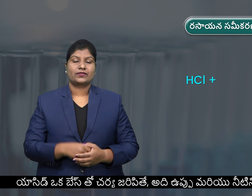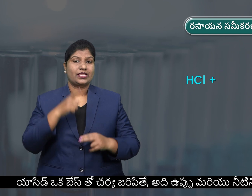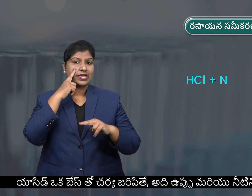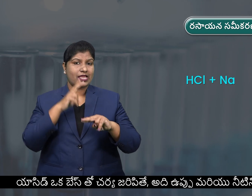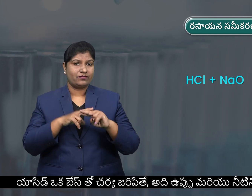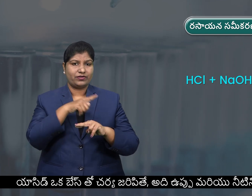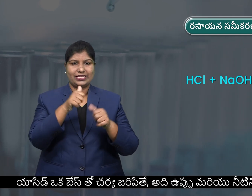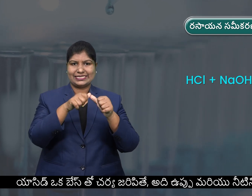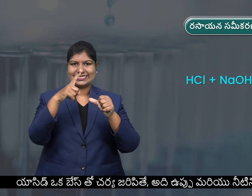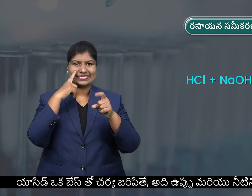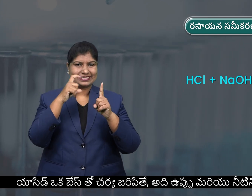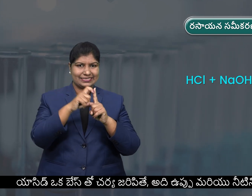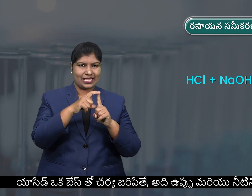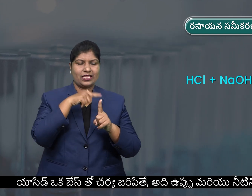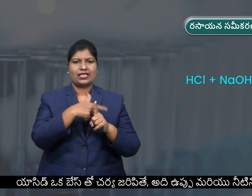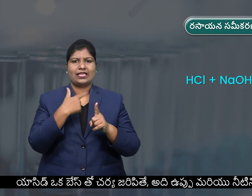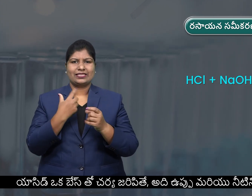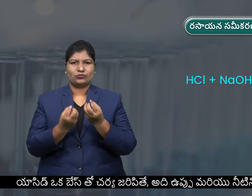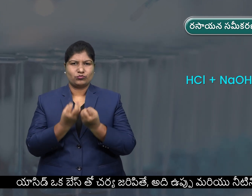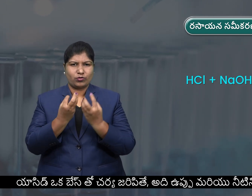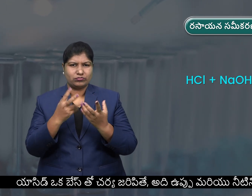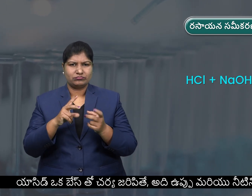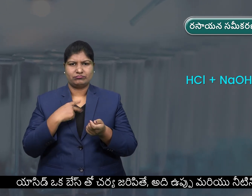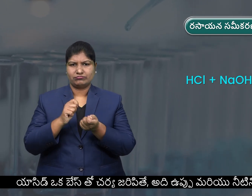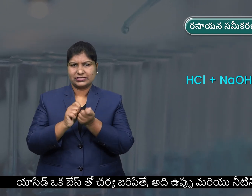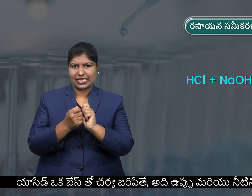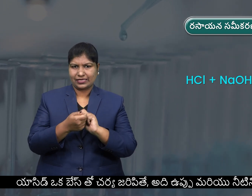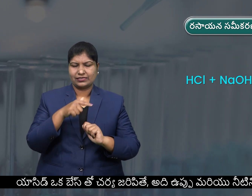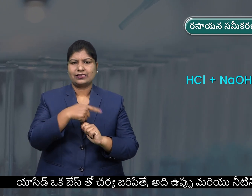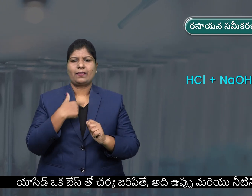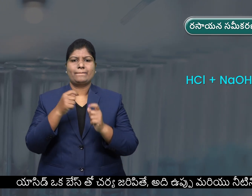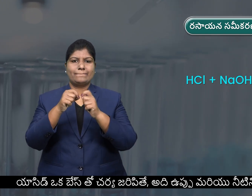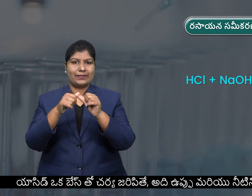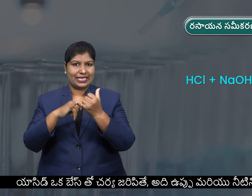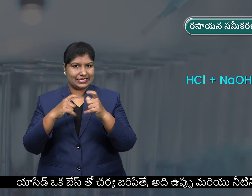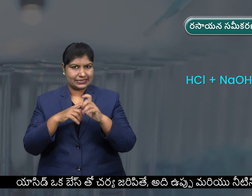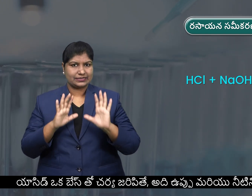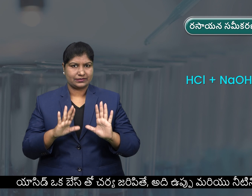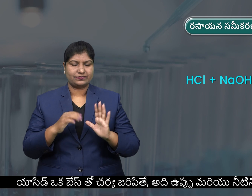యాసిడ్ ఒక బేస్తో చర్య జరిపితే అది ఉప్పు మరియు నీటిని ఏర్పరుస్తుంది.